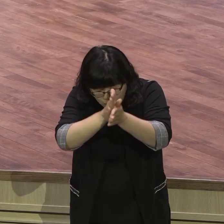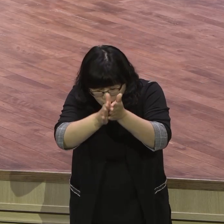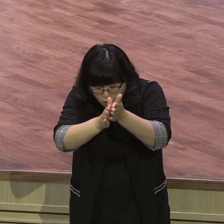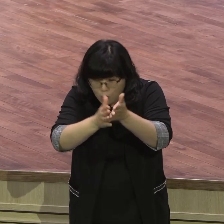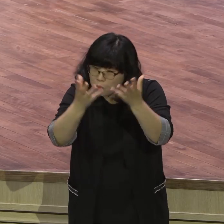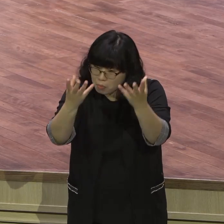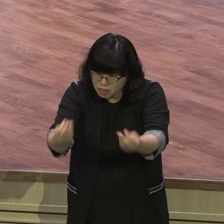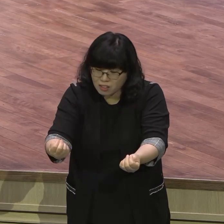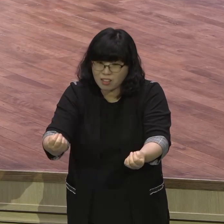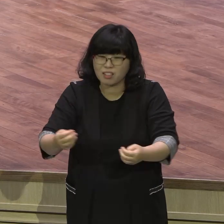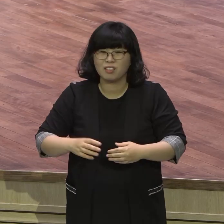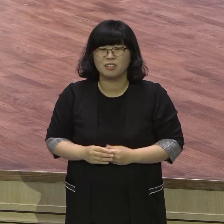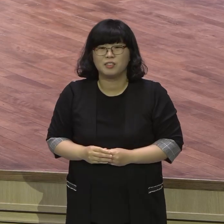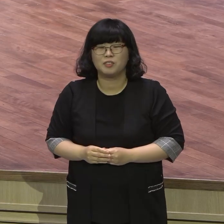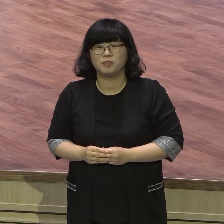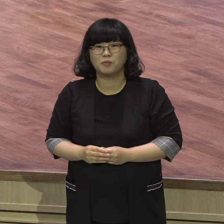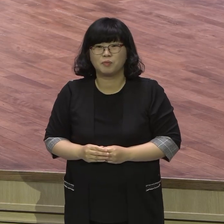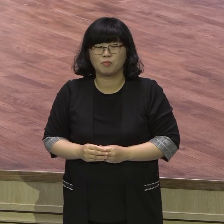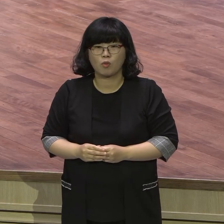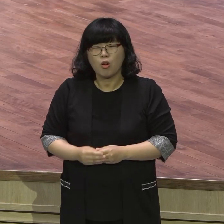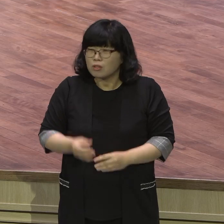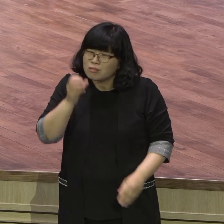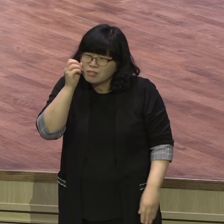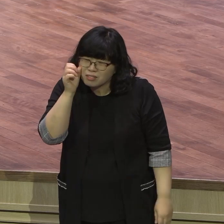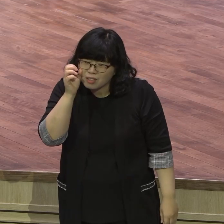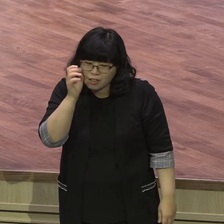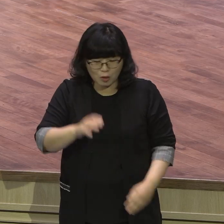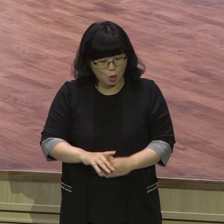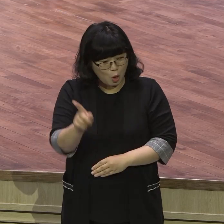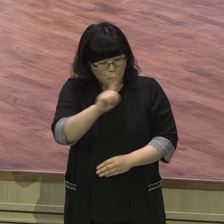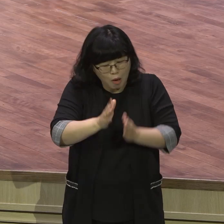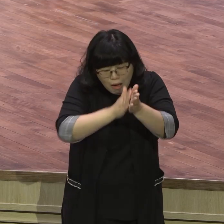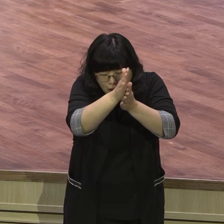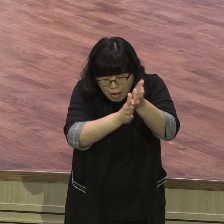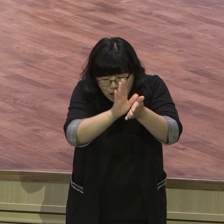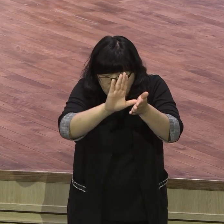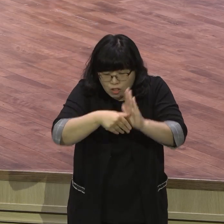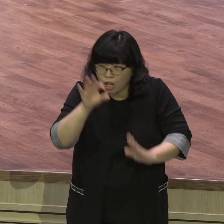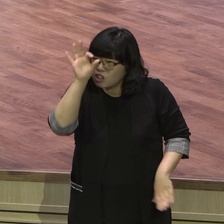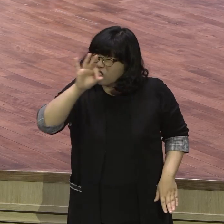그런데 왜 하필이면 많고 많은 짐승 중에서 돼지 머리냐